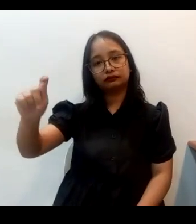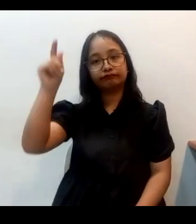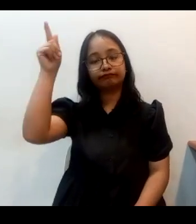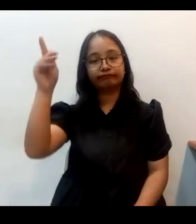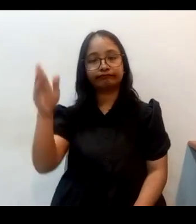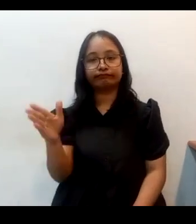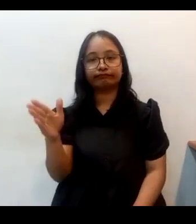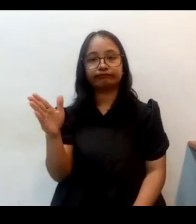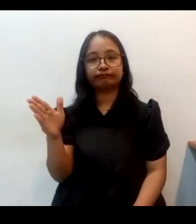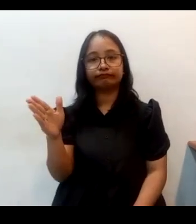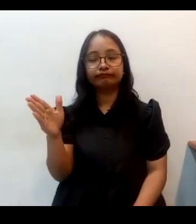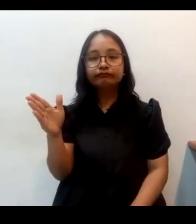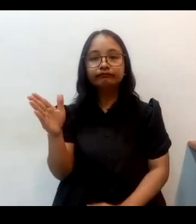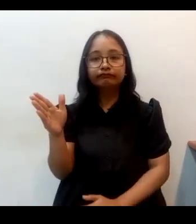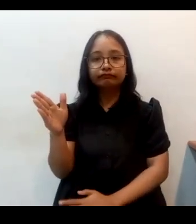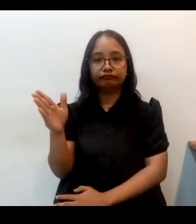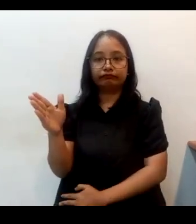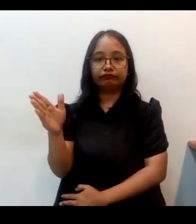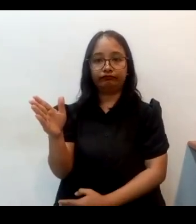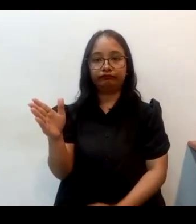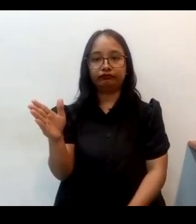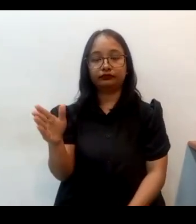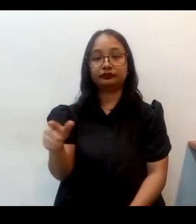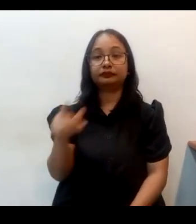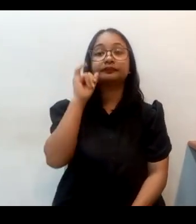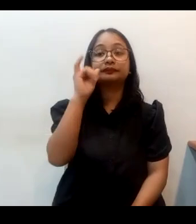gets salvation, wow, that's good. Of course, it's